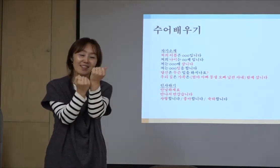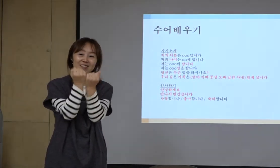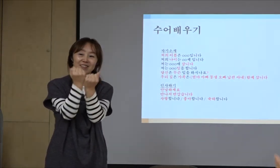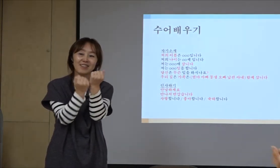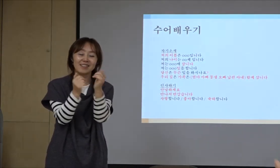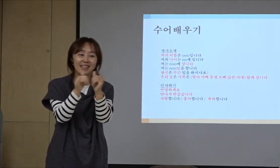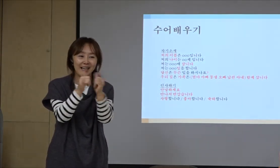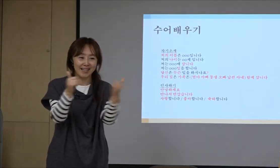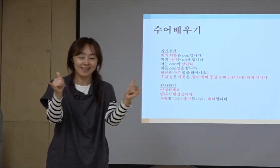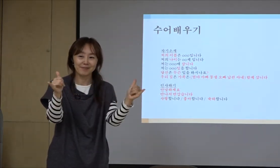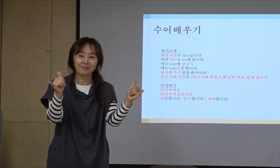해설사.